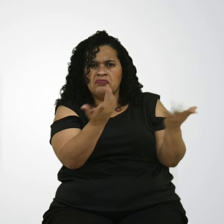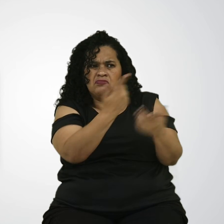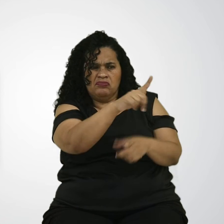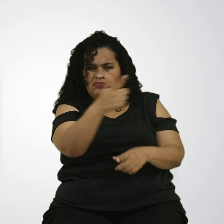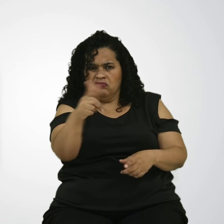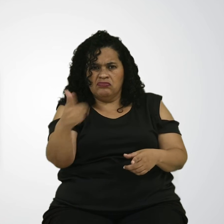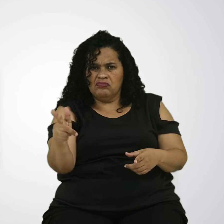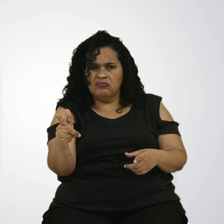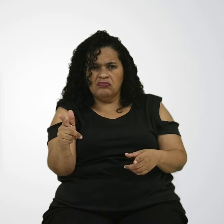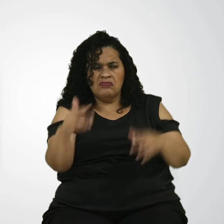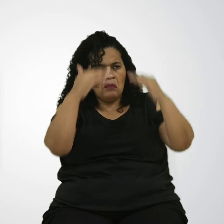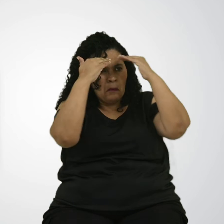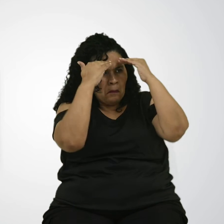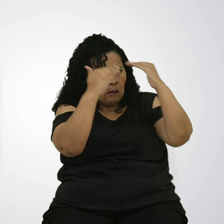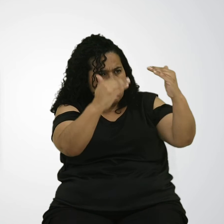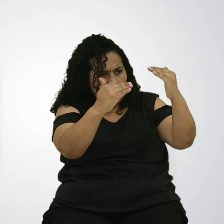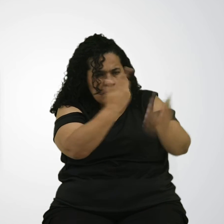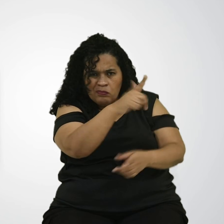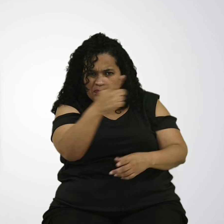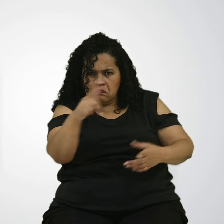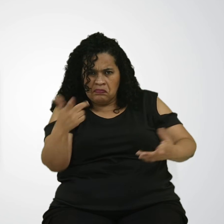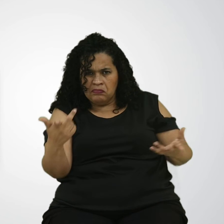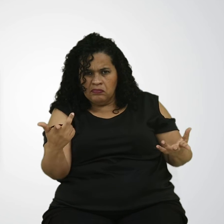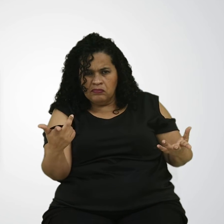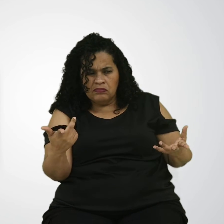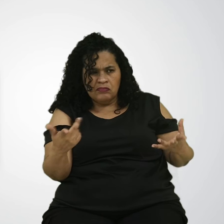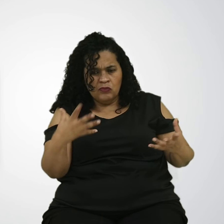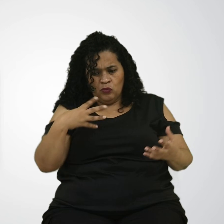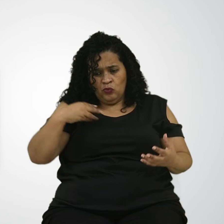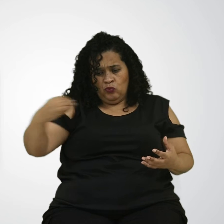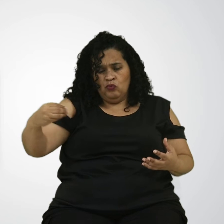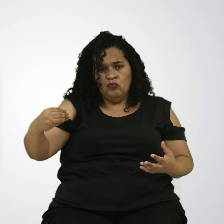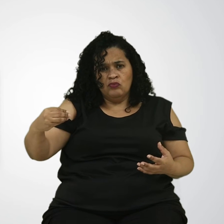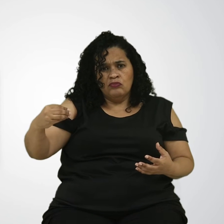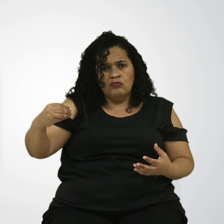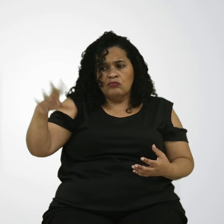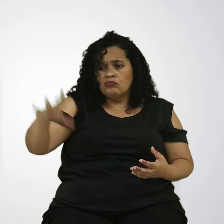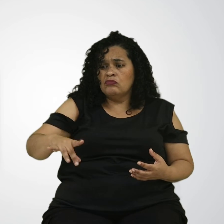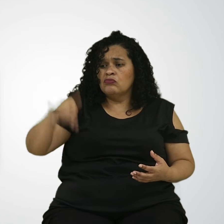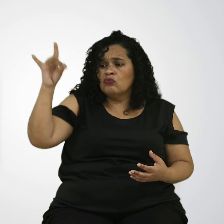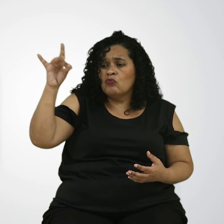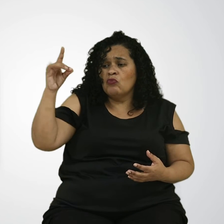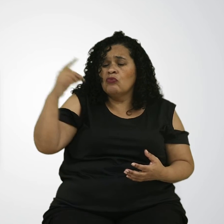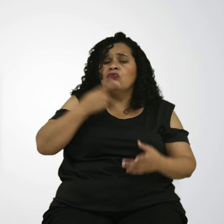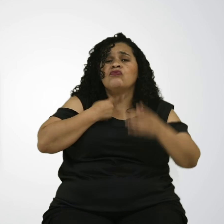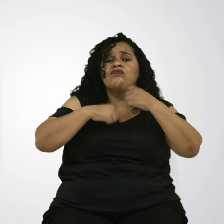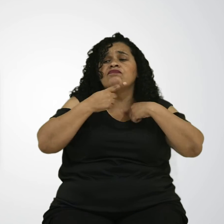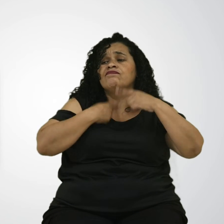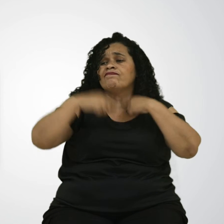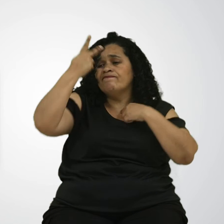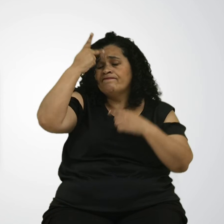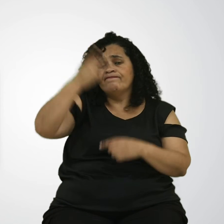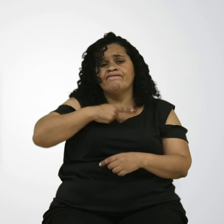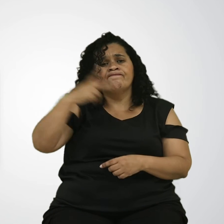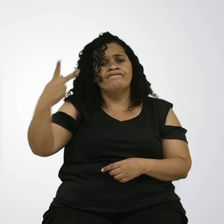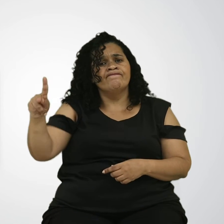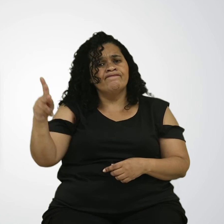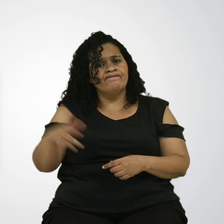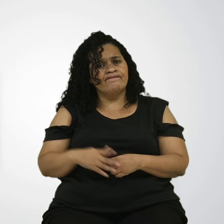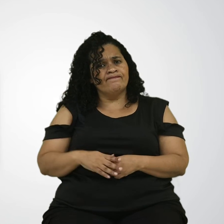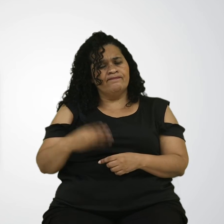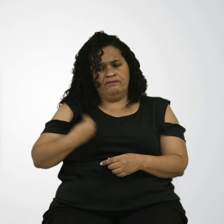obediência foi facultada. Né? Os filhos decidem o que eles querem ser, no sentido de a vida em que vão